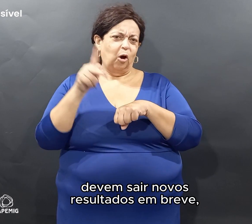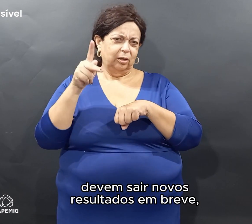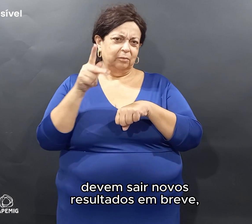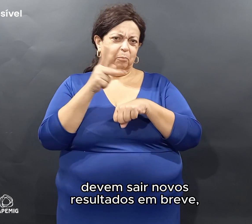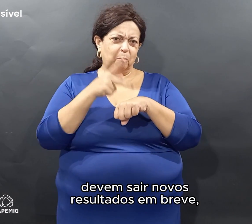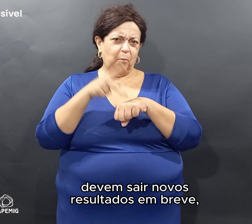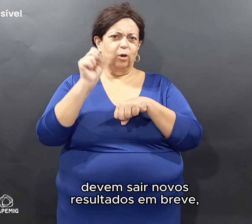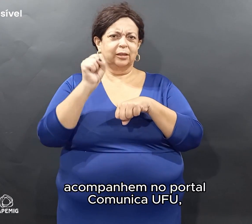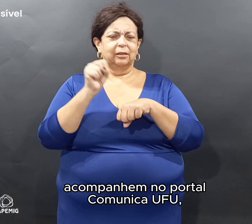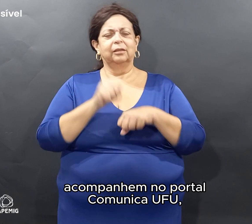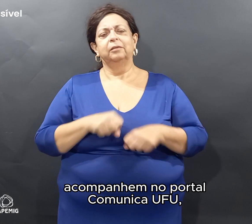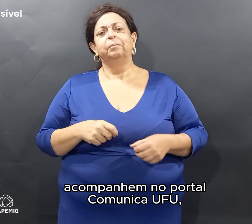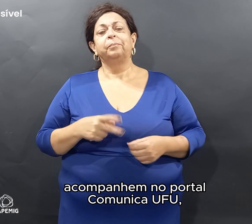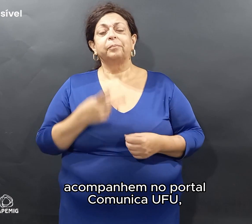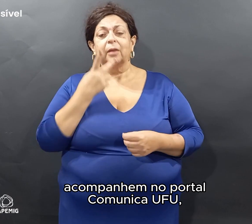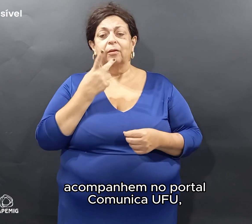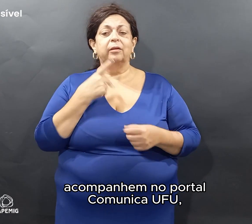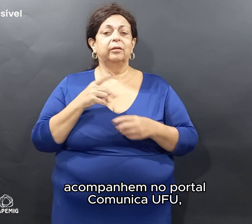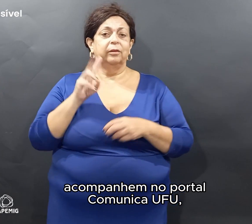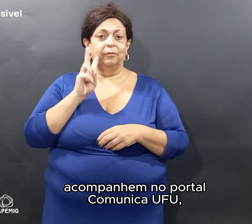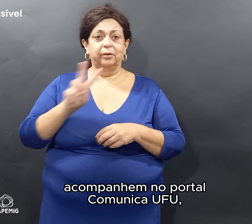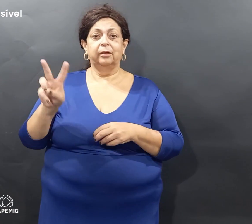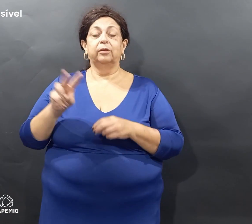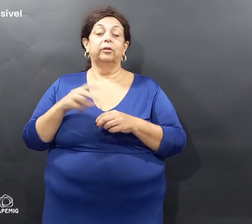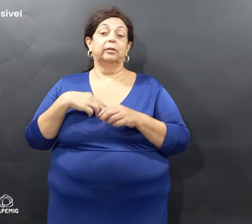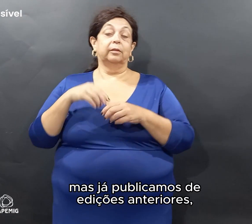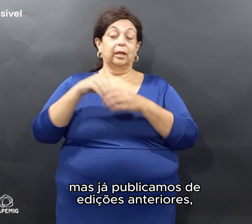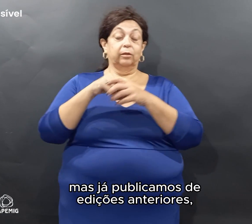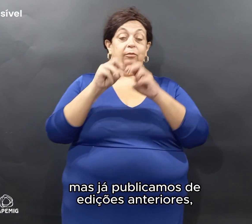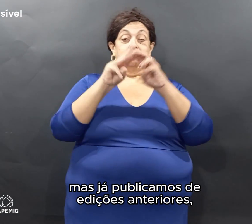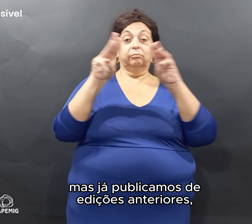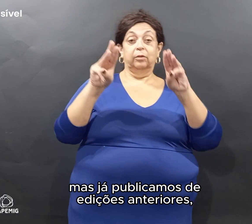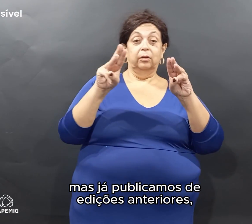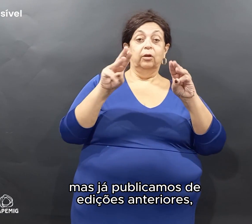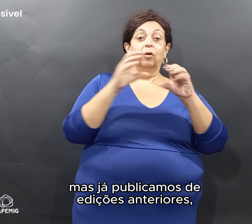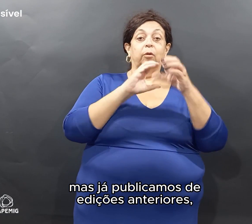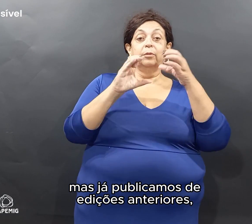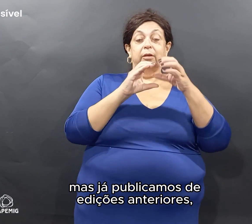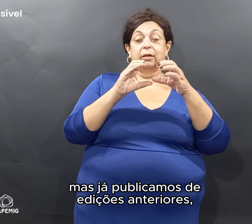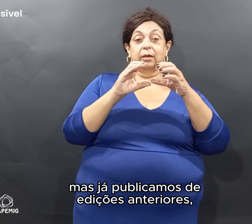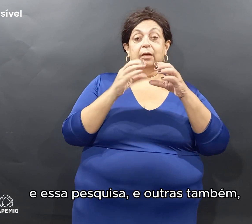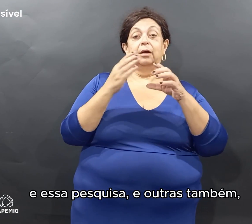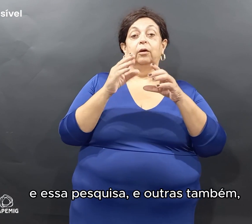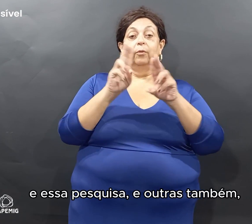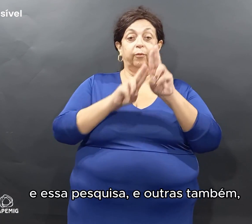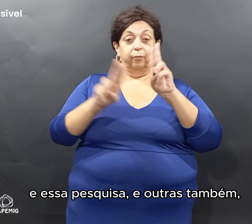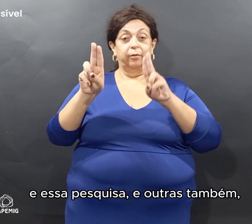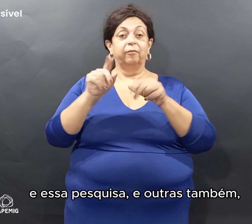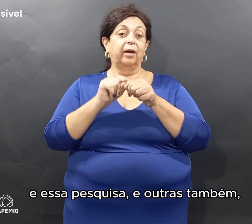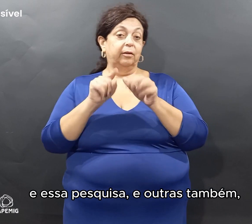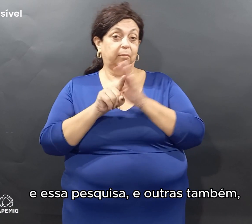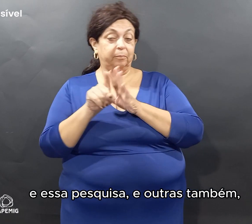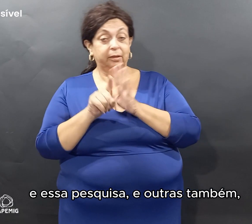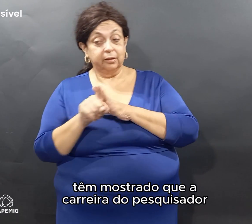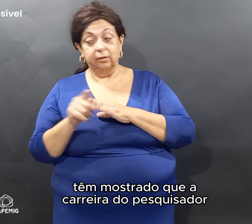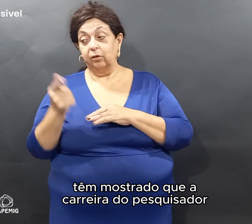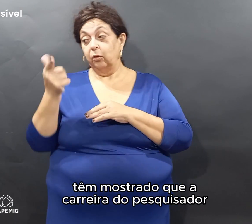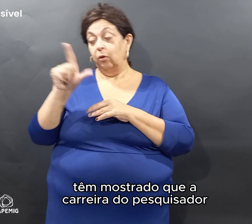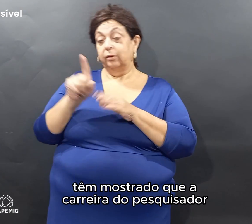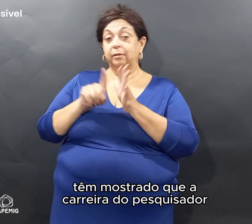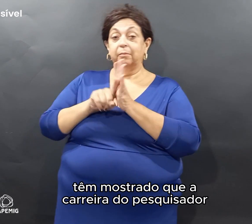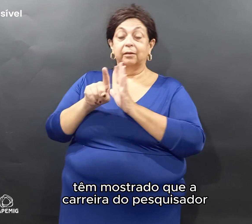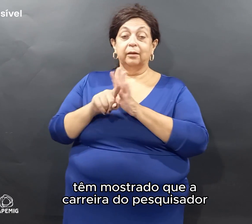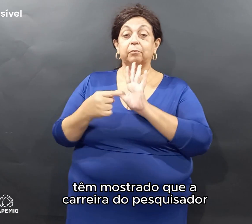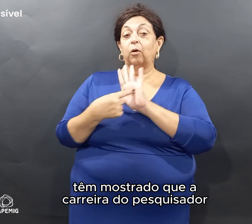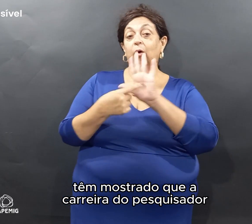novos resultados em breve, acompanhem no portal Comunica UFO. Mas já publicamos de edições anteriores e essa pesquisa e outras também têm